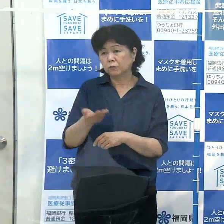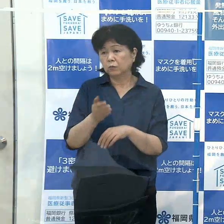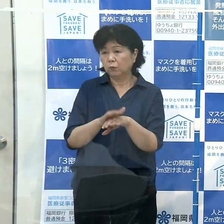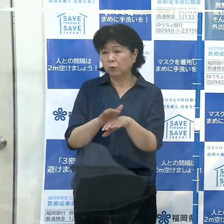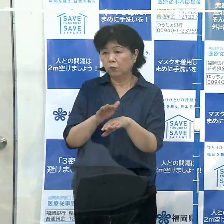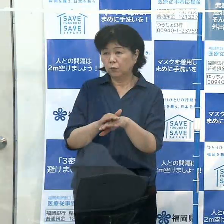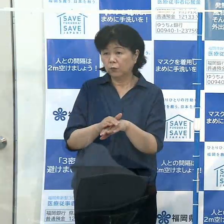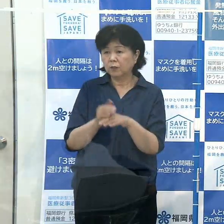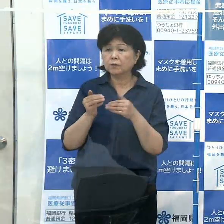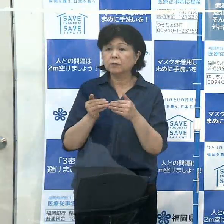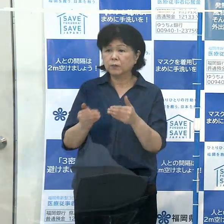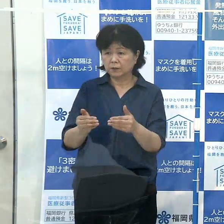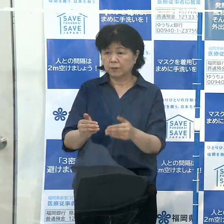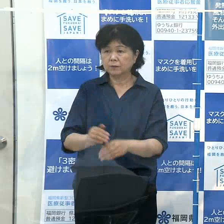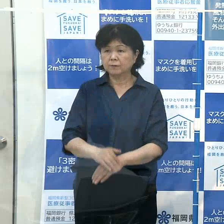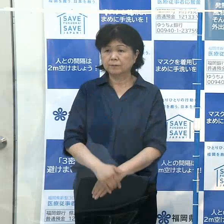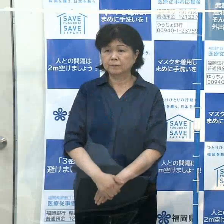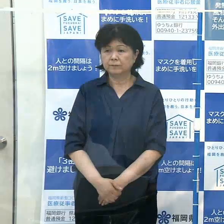ですね。